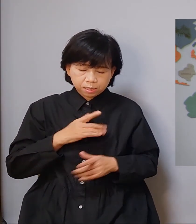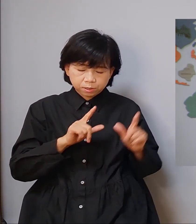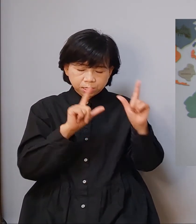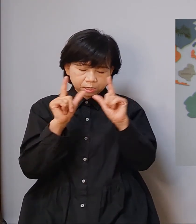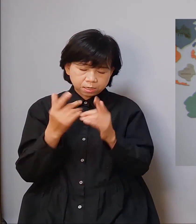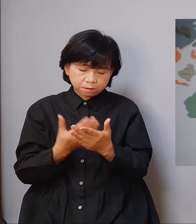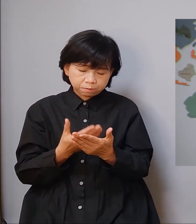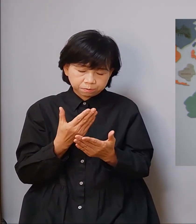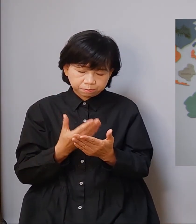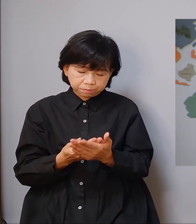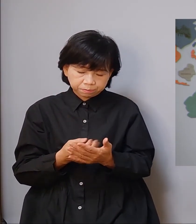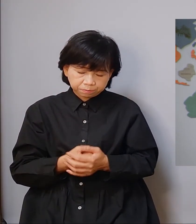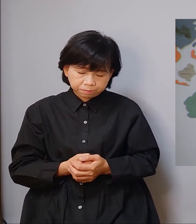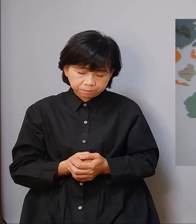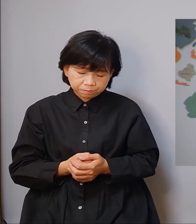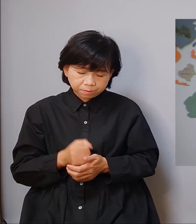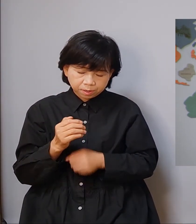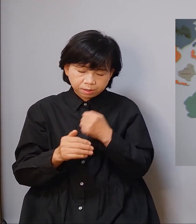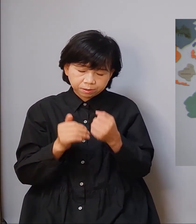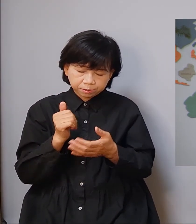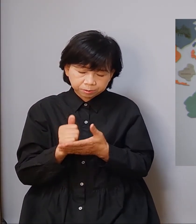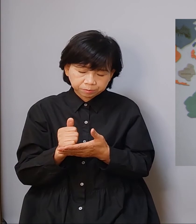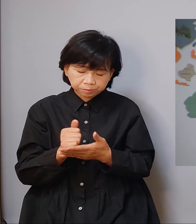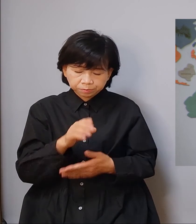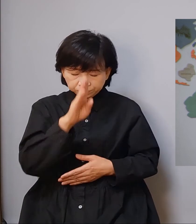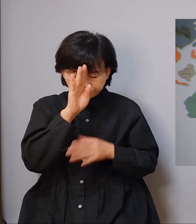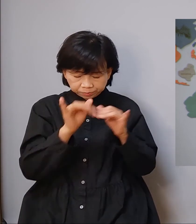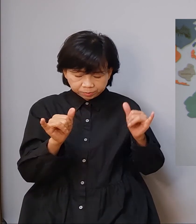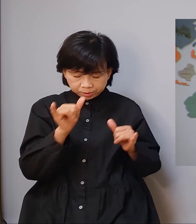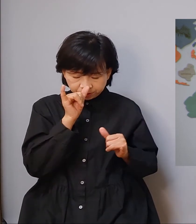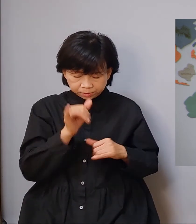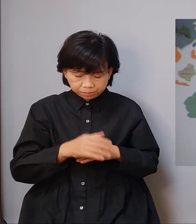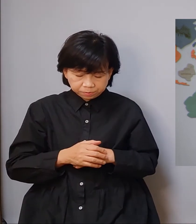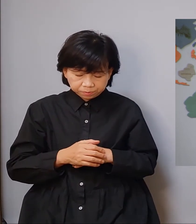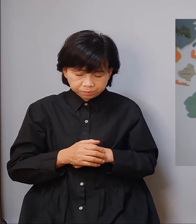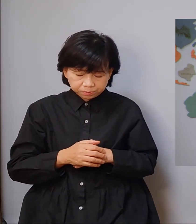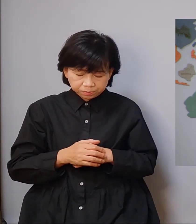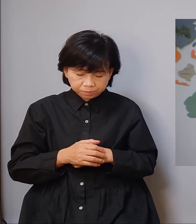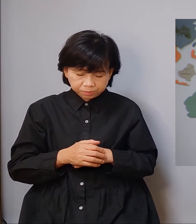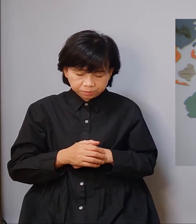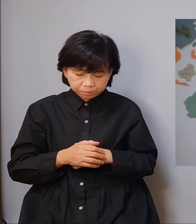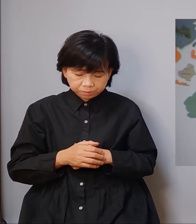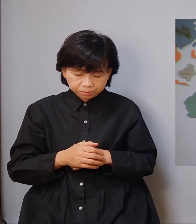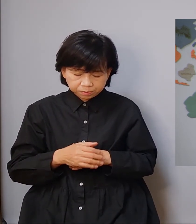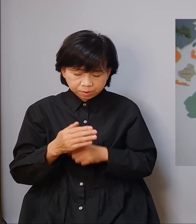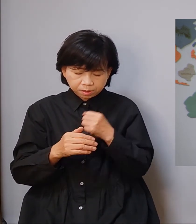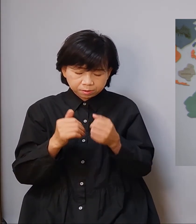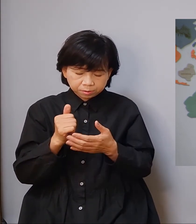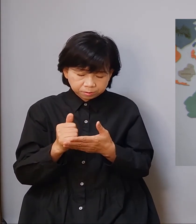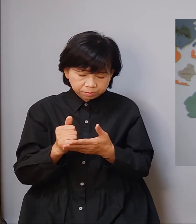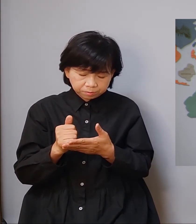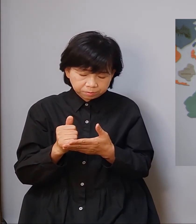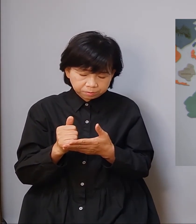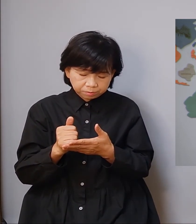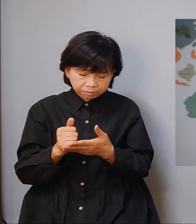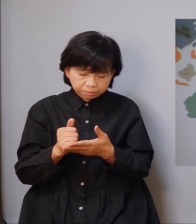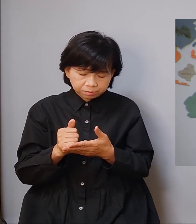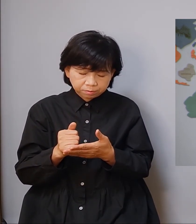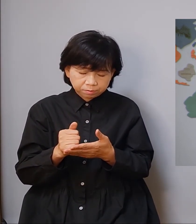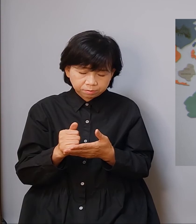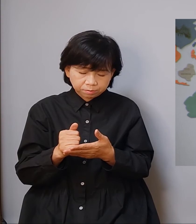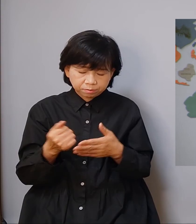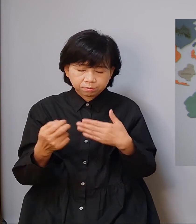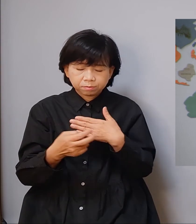하여 주시옵소서. 하나님, 우리 편찮으신 분들이 계십니다. 하나님, 병상에 누워